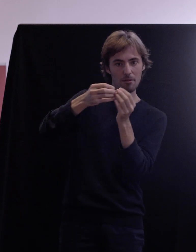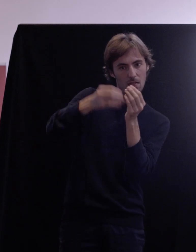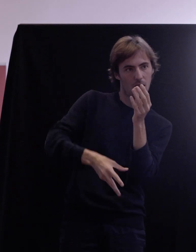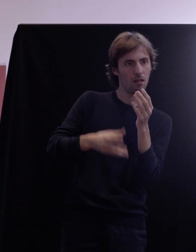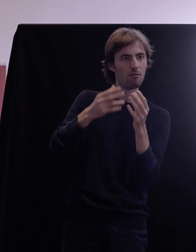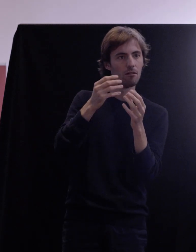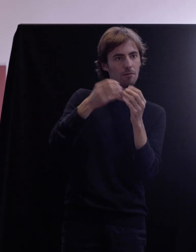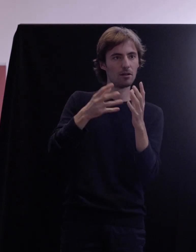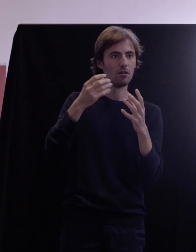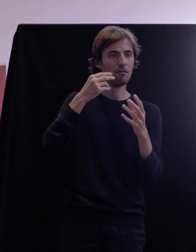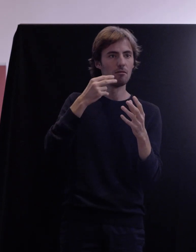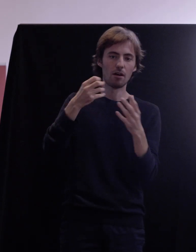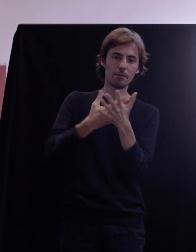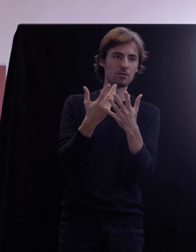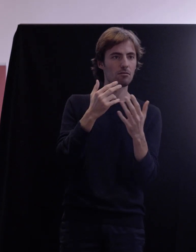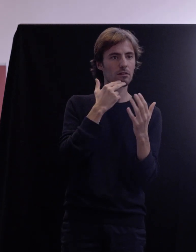du